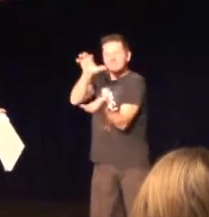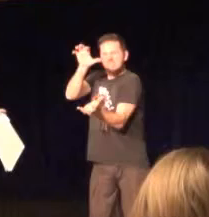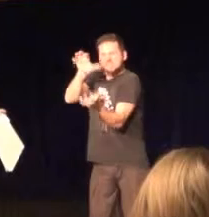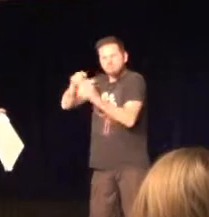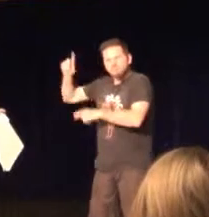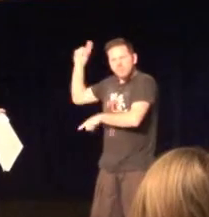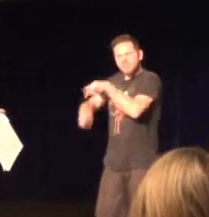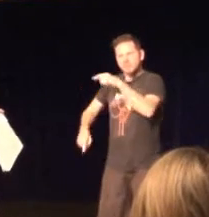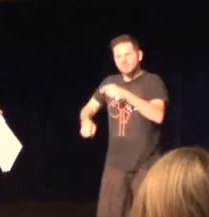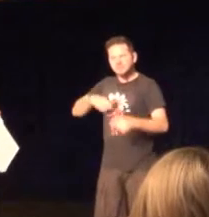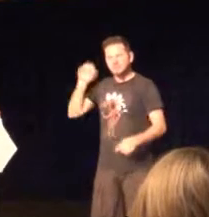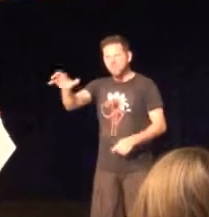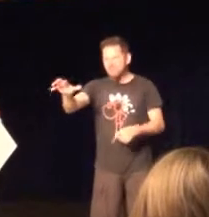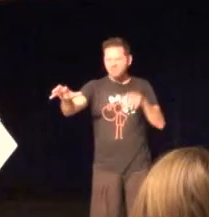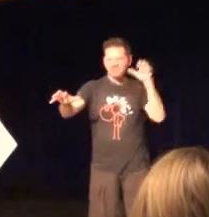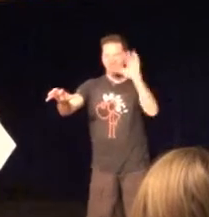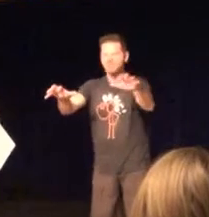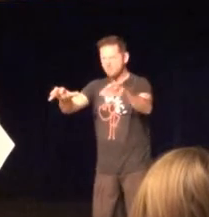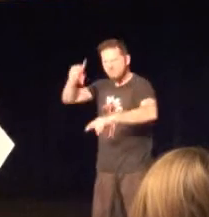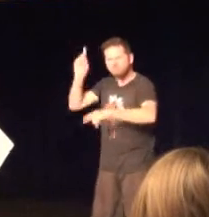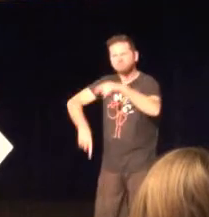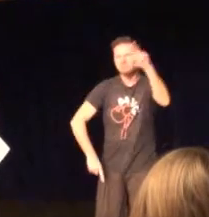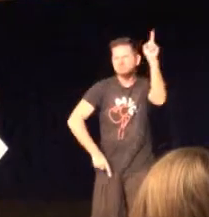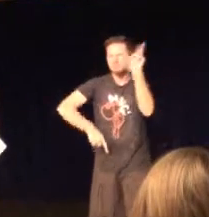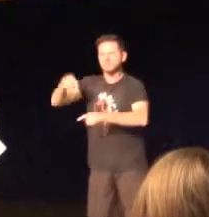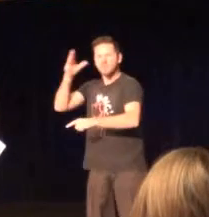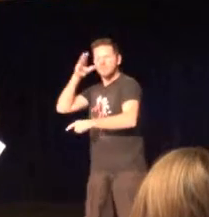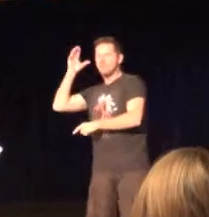sortir les griffes, un avenir qui ne veut pas se dire,